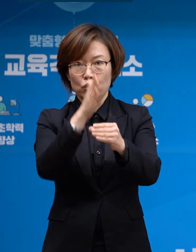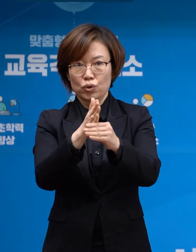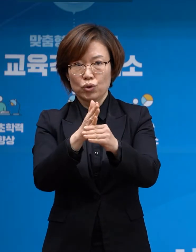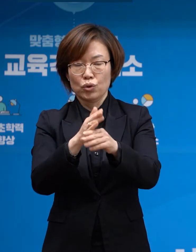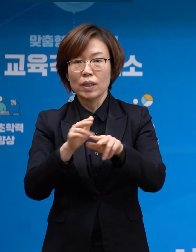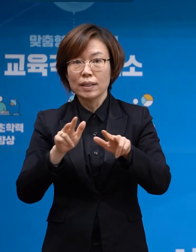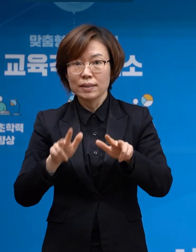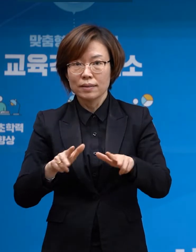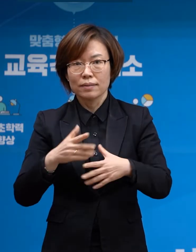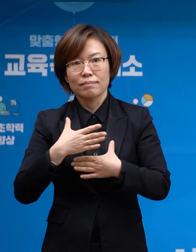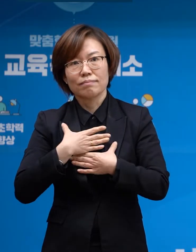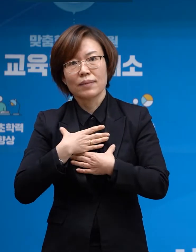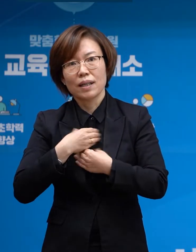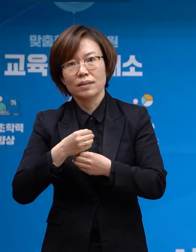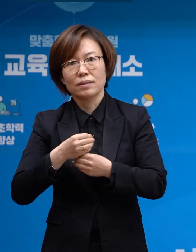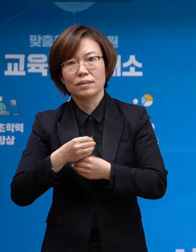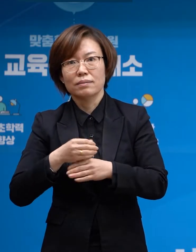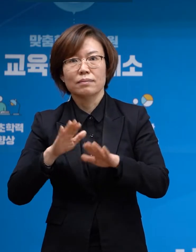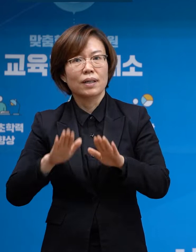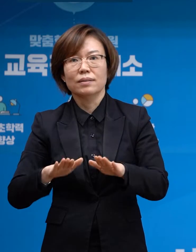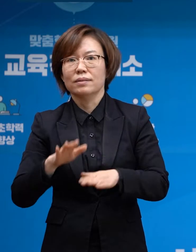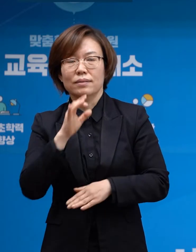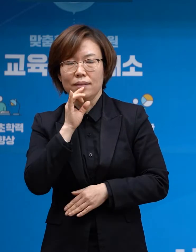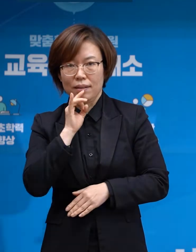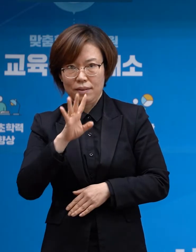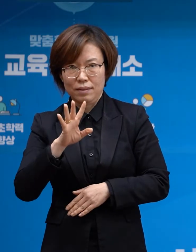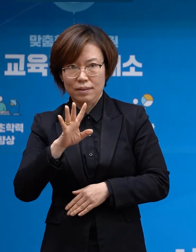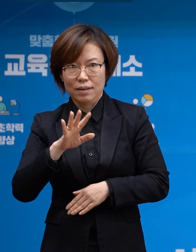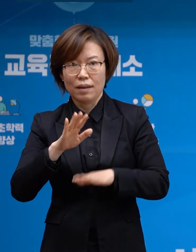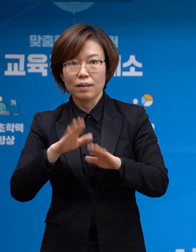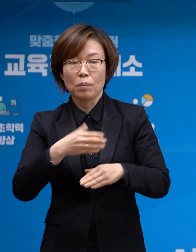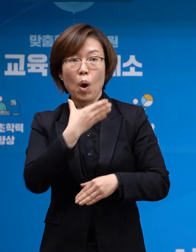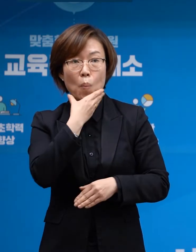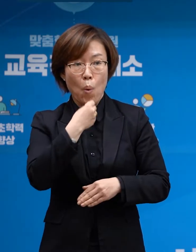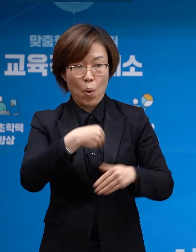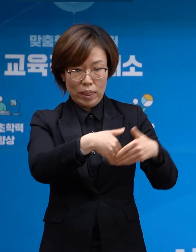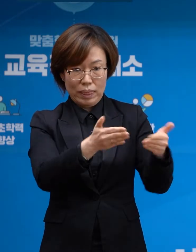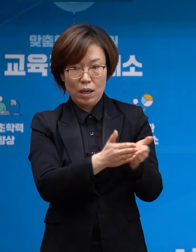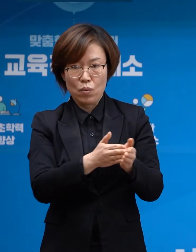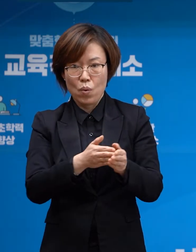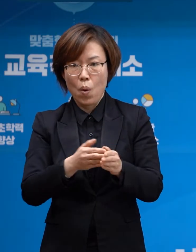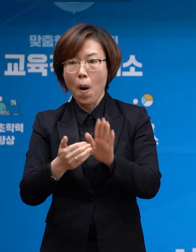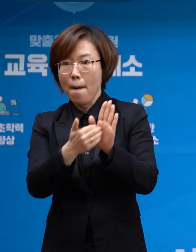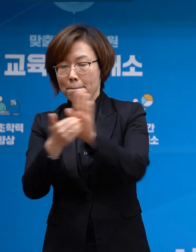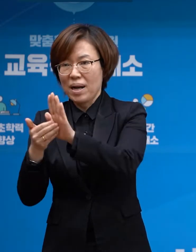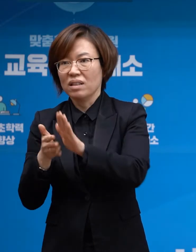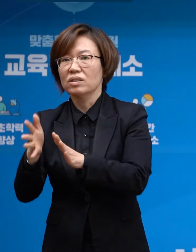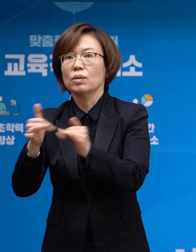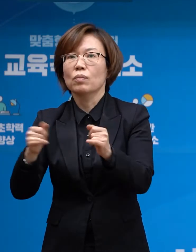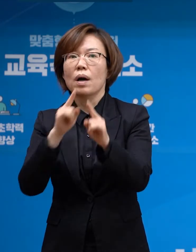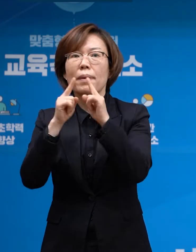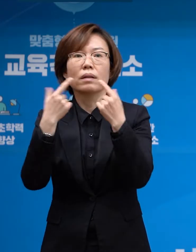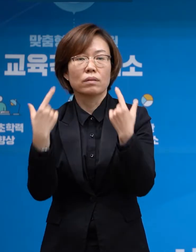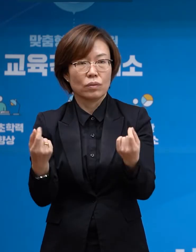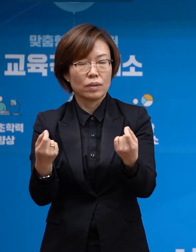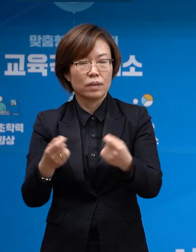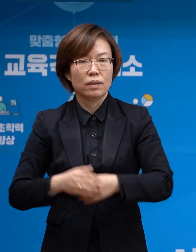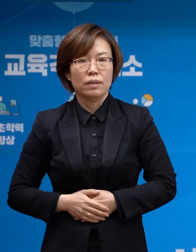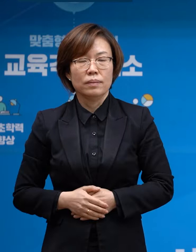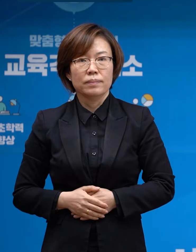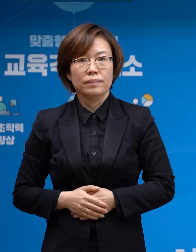아직 안심하기에는 이르다는 것이 보건당국과 방역 전문가들의 공통된